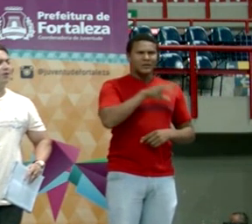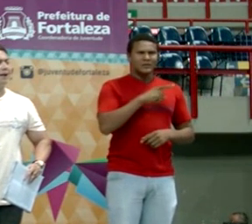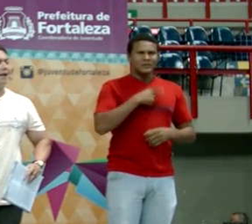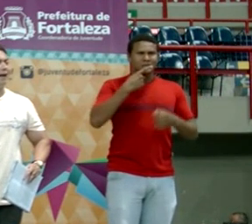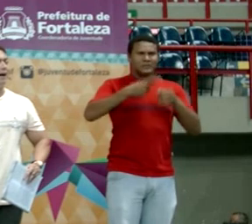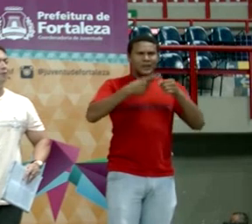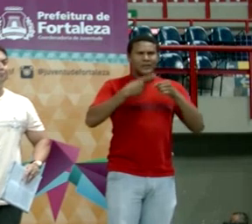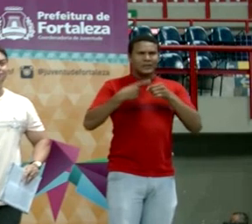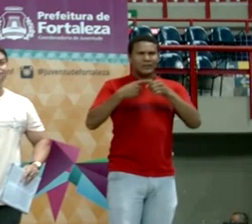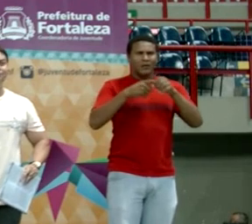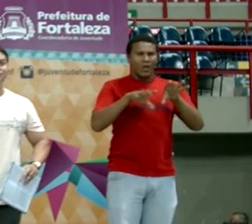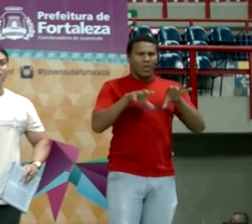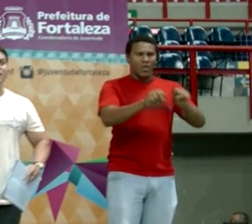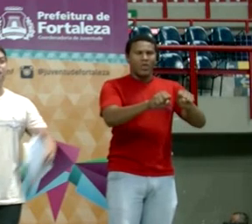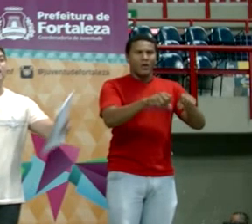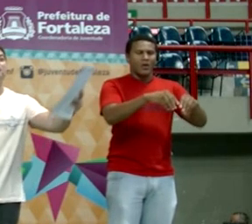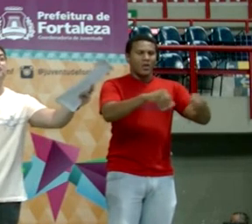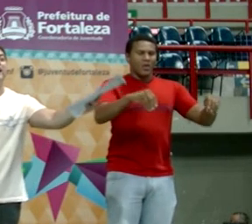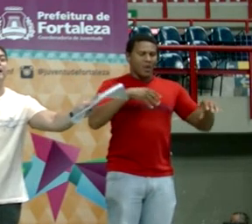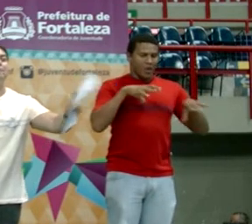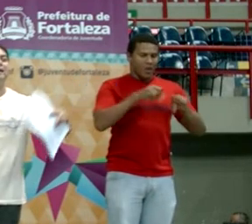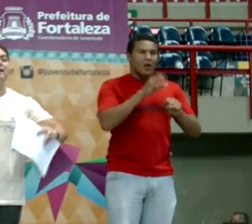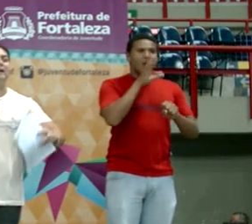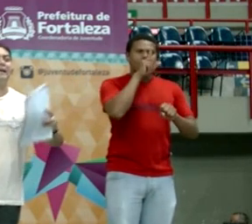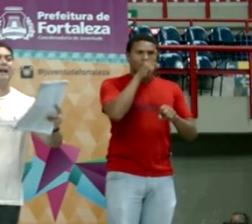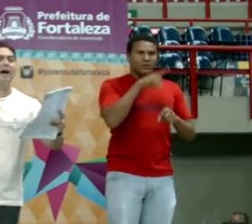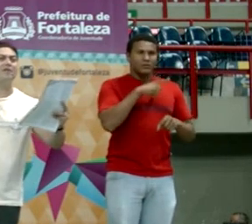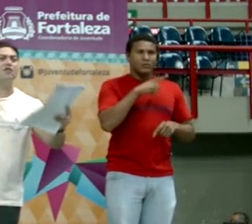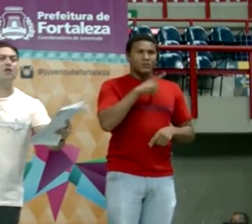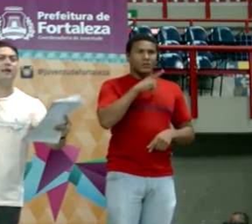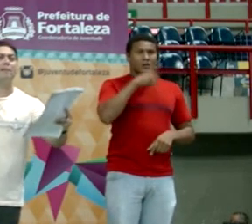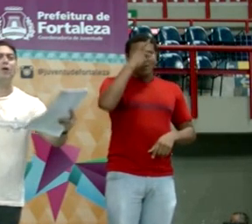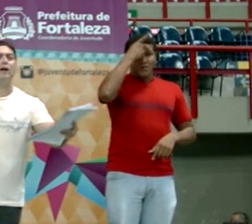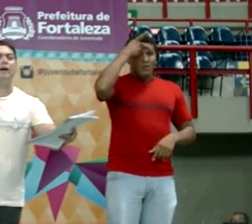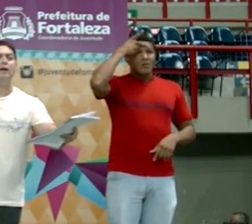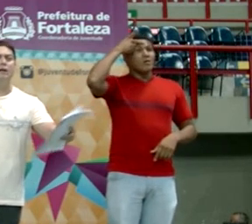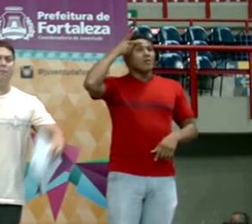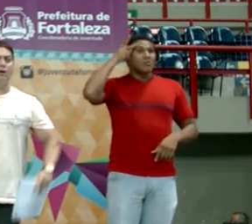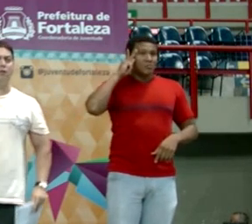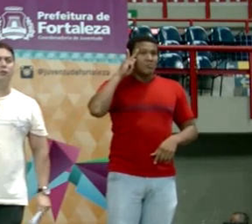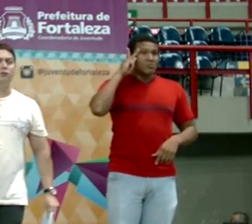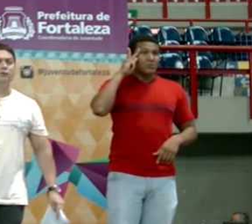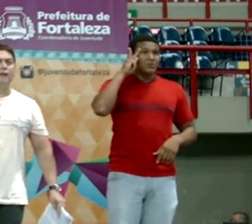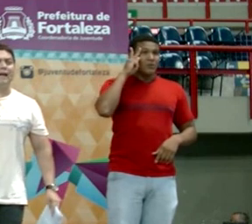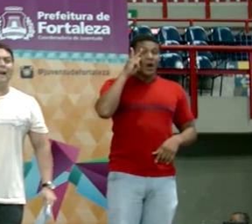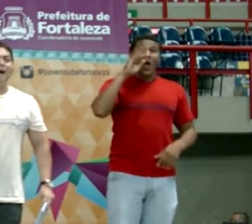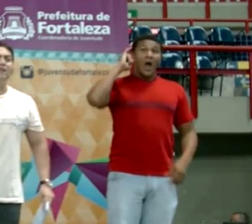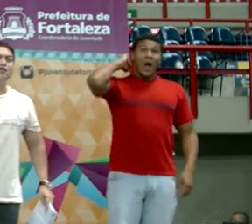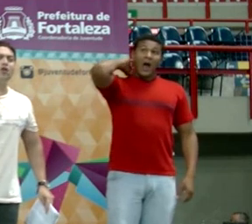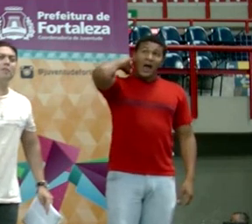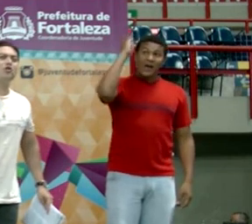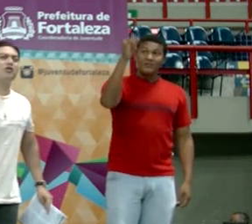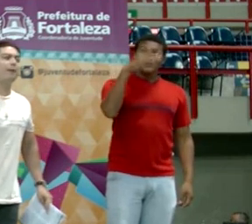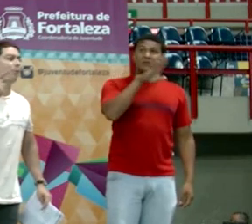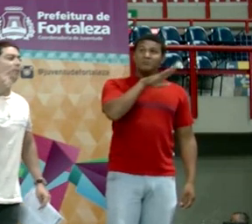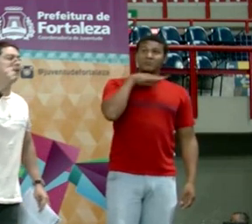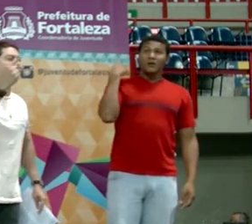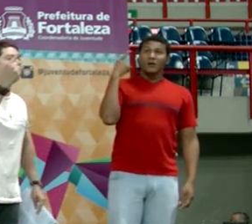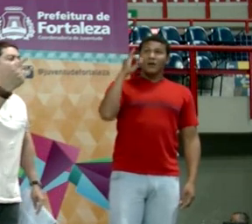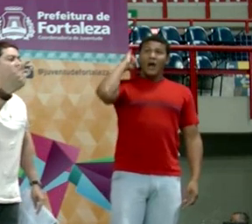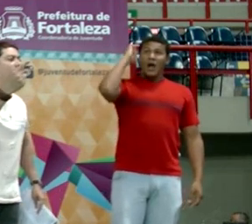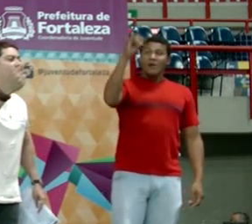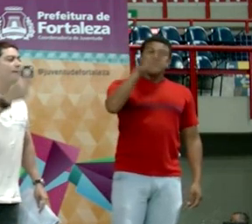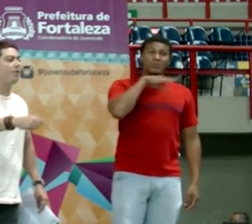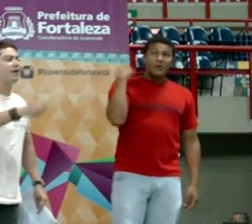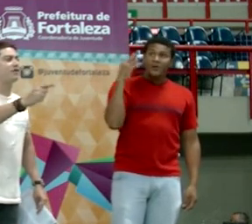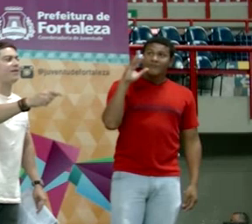por ocupação de terra ilegal? Teve uma freira americana que avisou que ia morrer e morreu. Ela avisou o Ministério Público